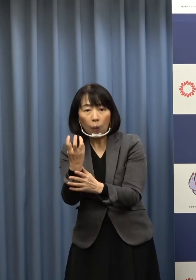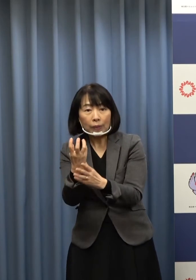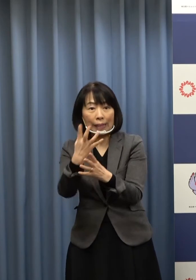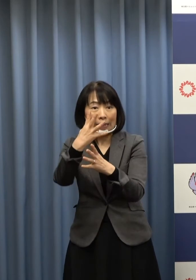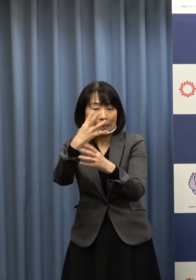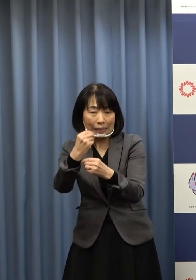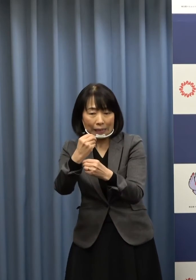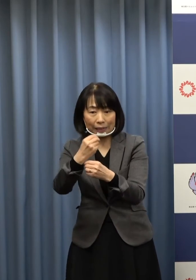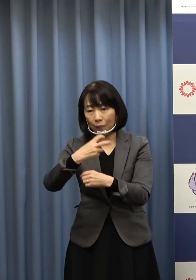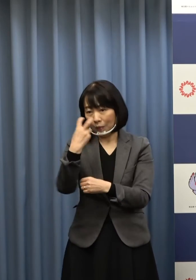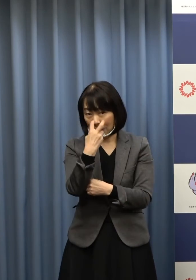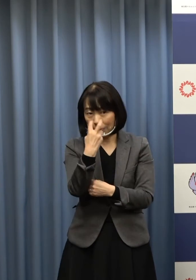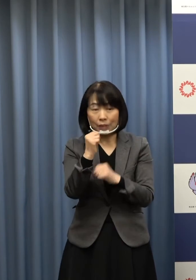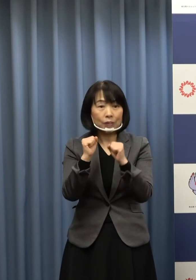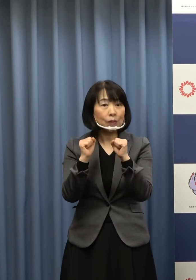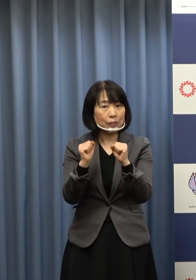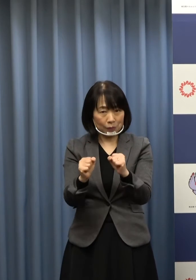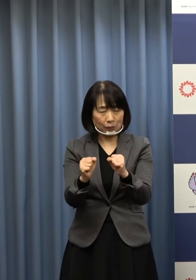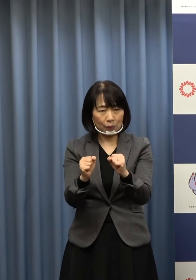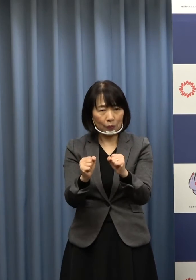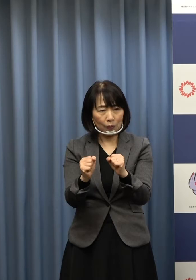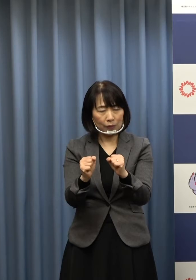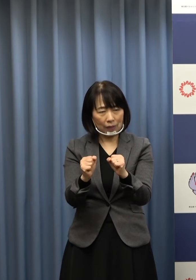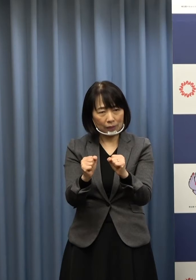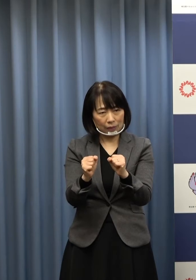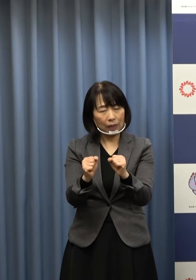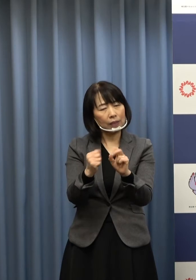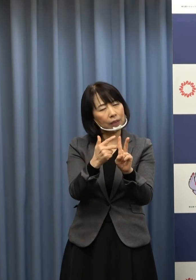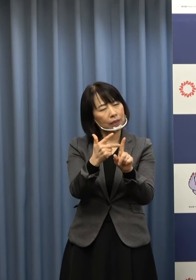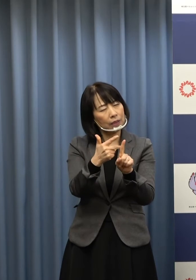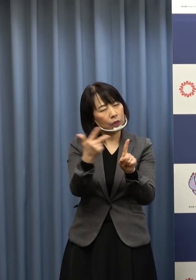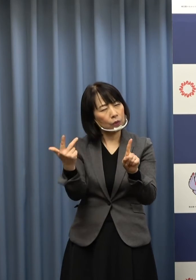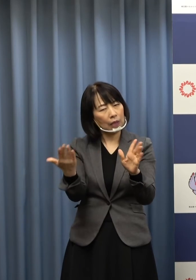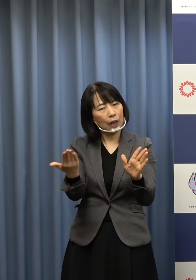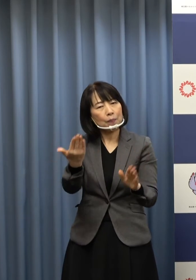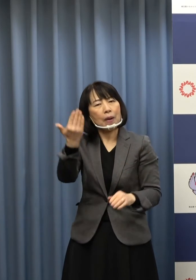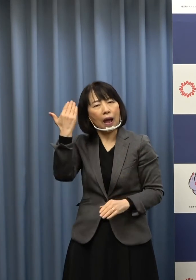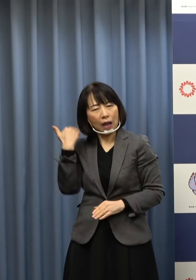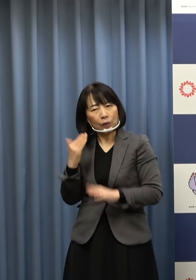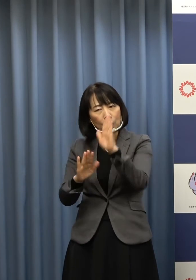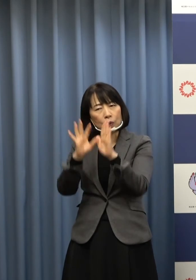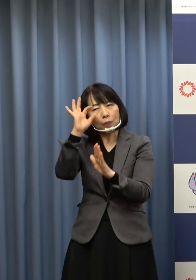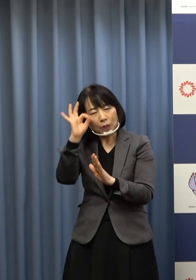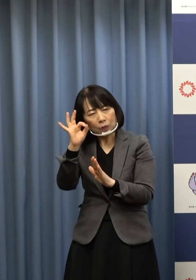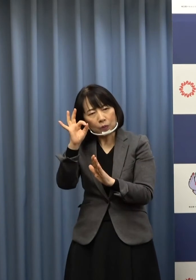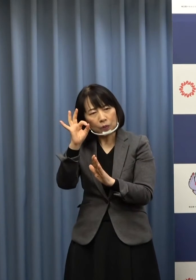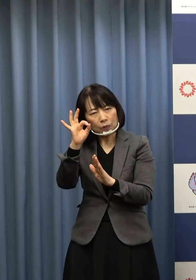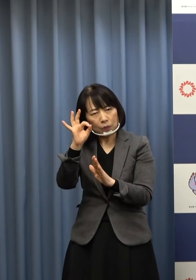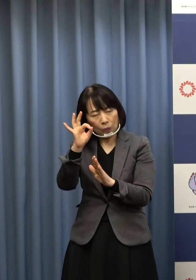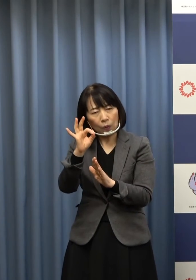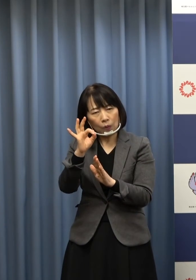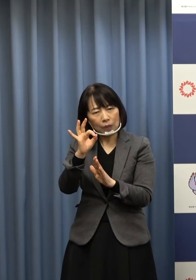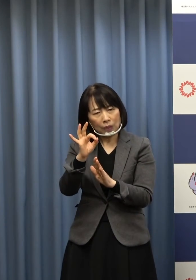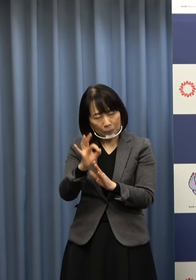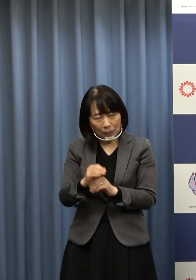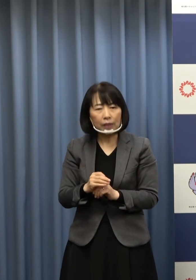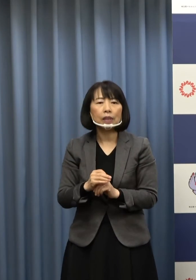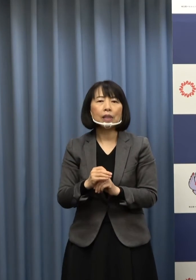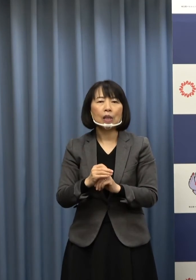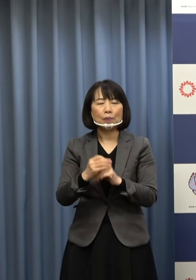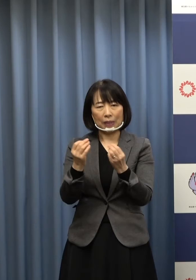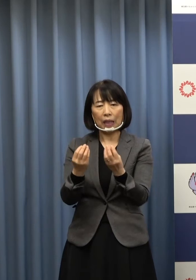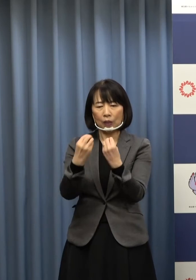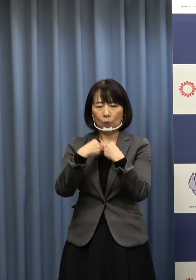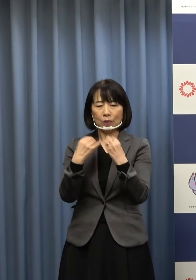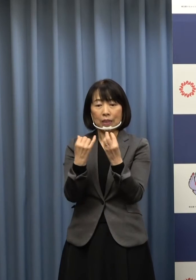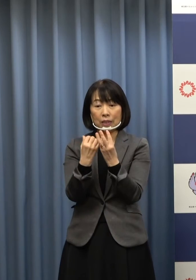も、いまだに、1週間ぐらい遡るとですね、ほぼ2桁台の後半か3桁台の前半です。つまり